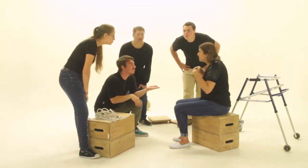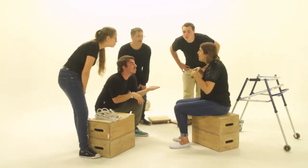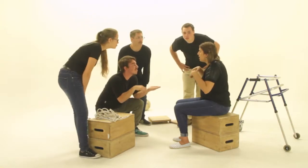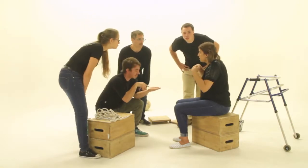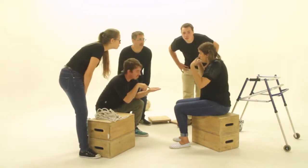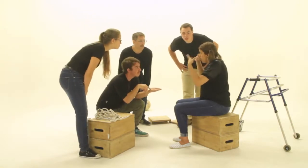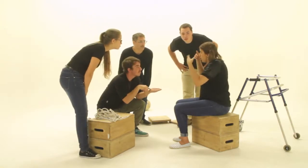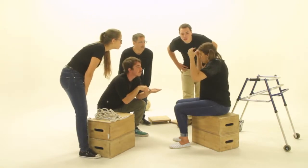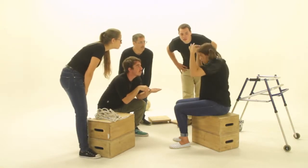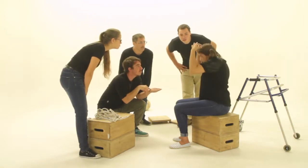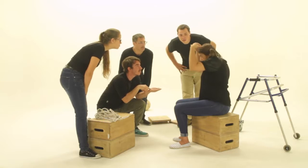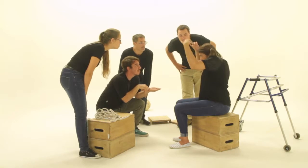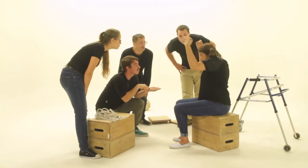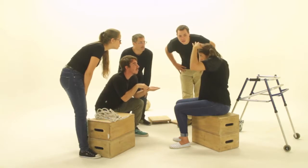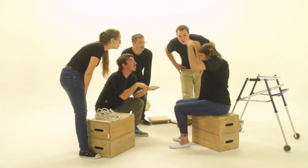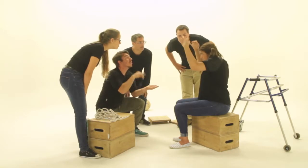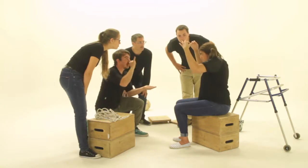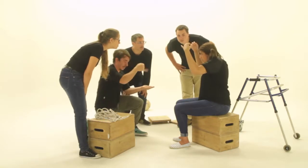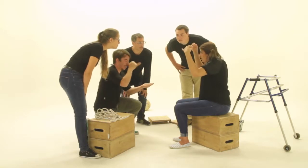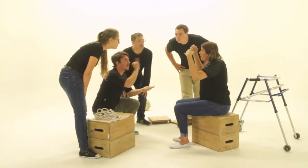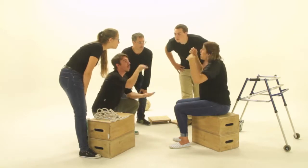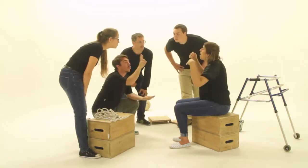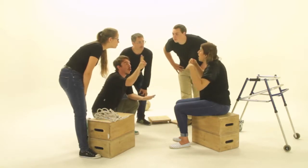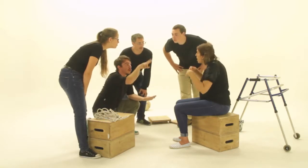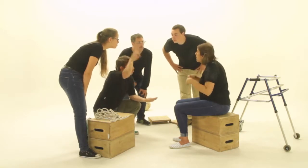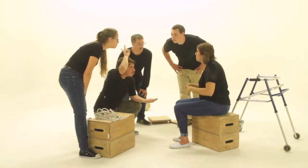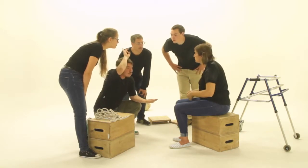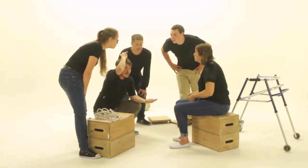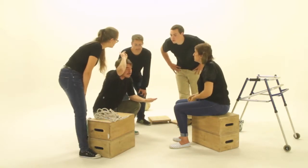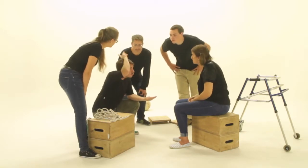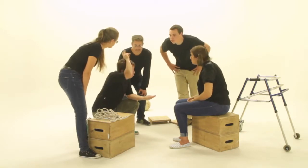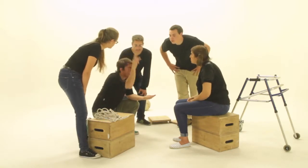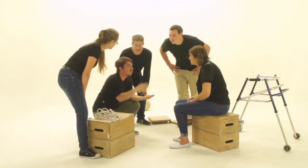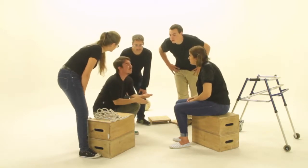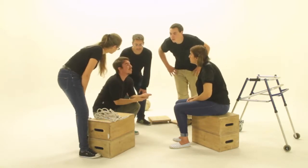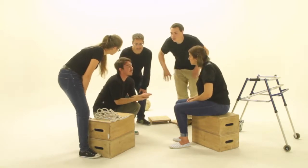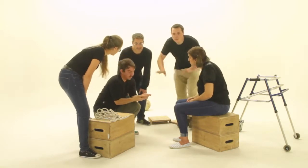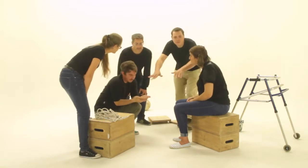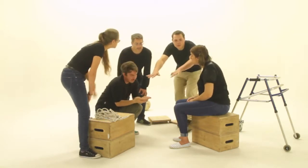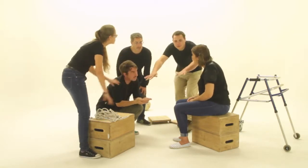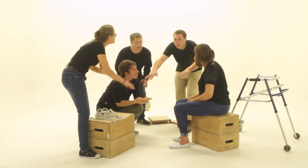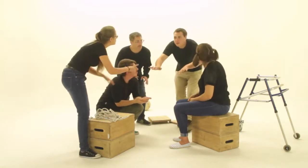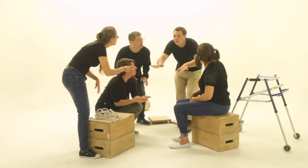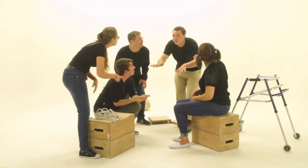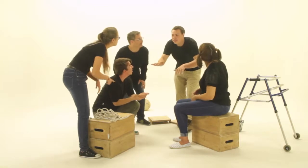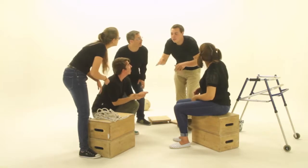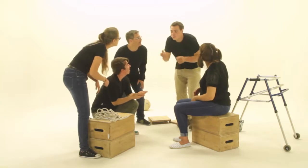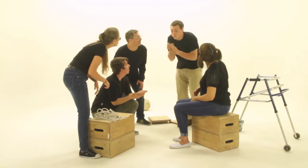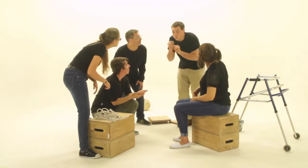antenas también. ¿Antenas? ¿Dos? Sí, tiene dos. Acá. Para, chicos, chicos, chicos.